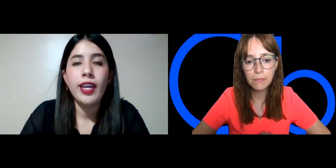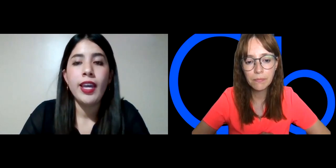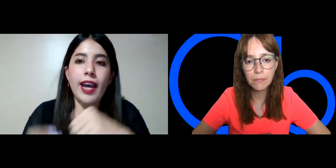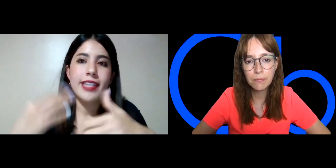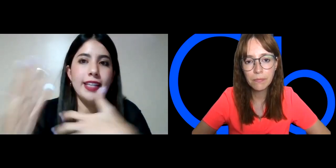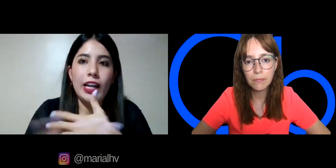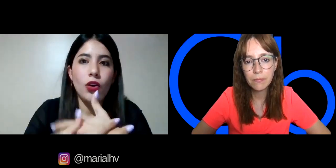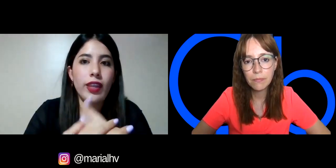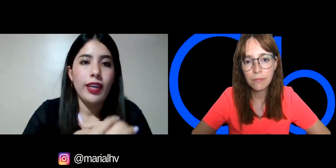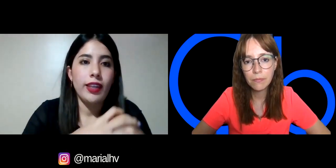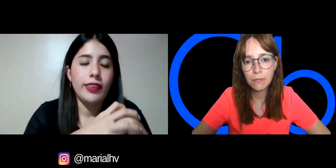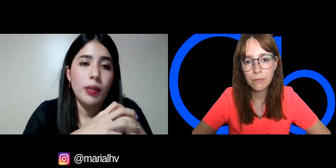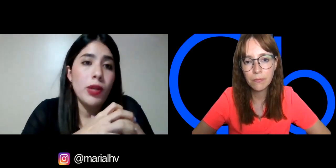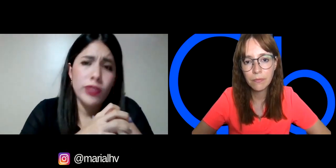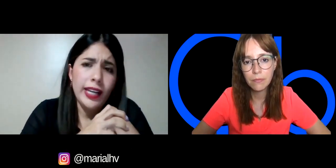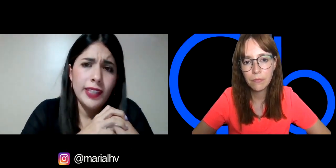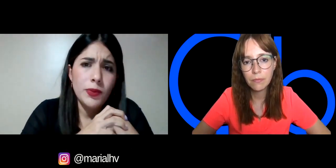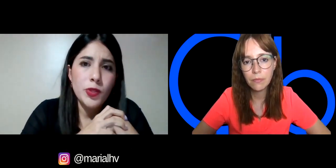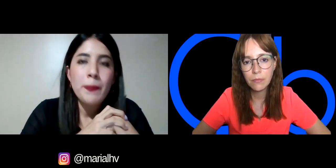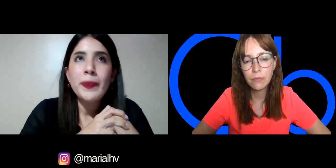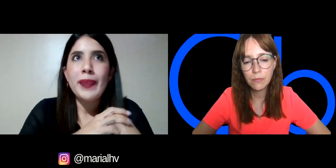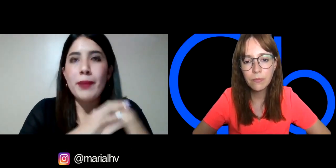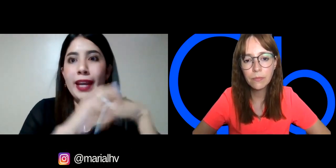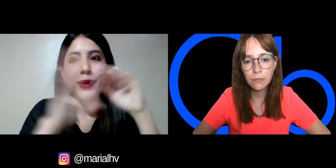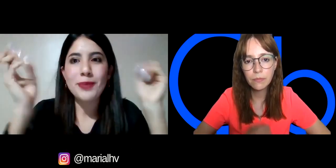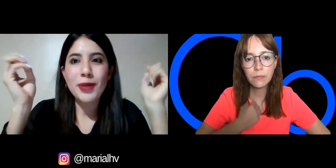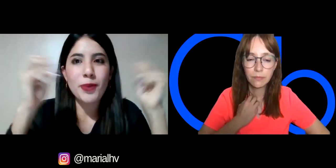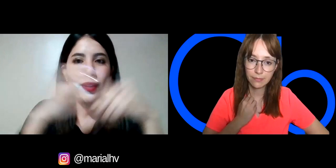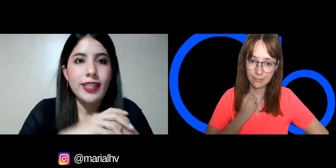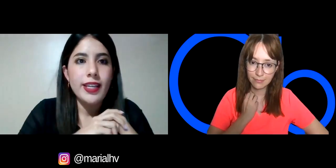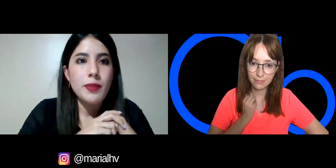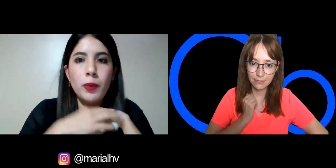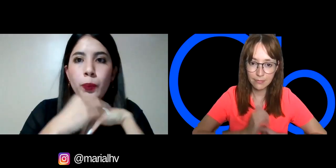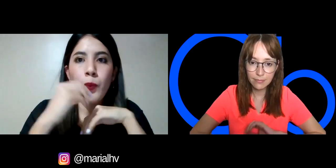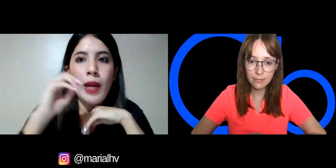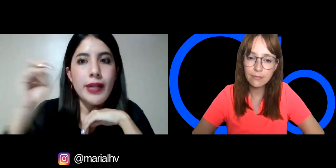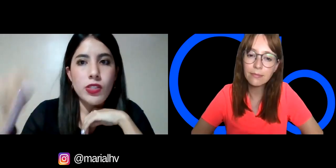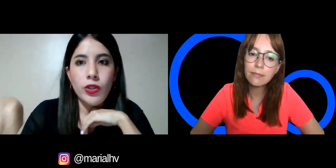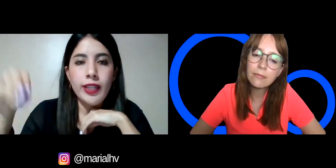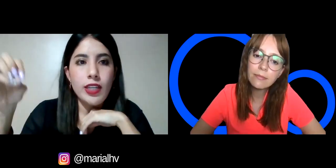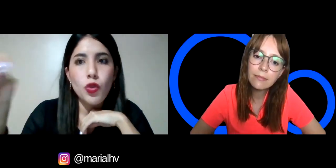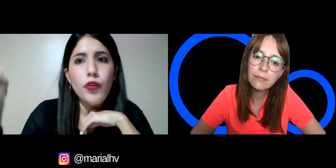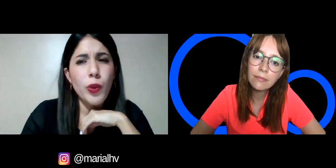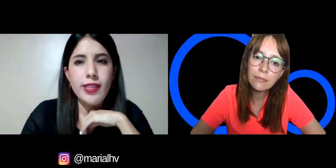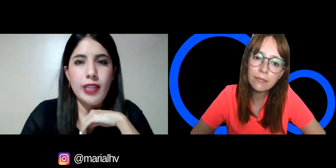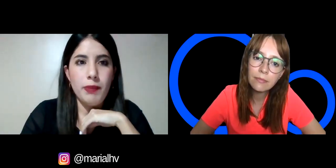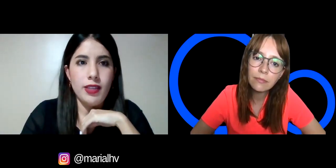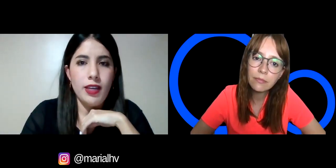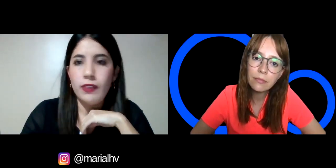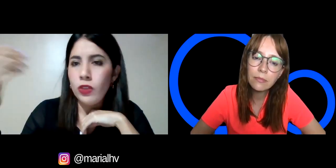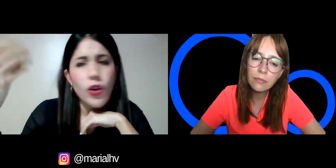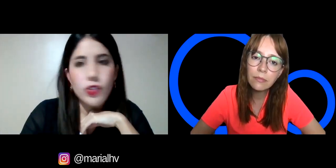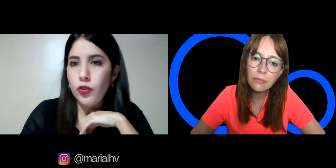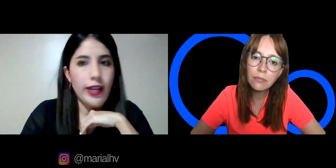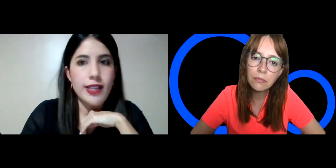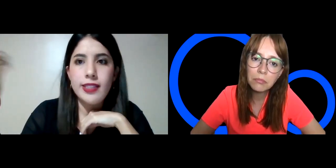qué aislarlo de términos negativos. También algo que es muy común decir es una persona que sufre una discapacidad.